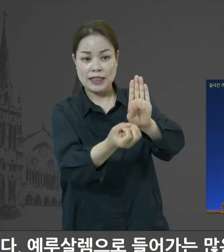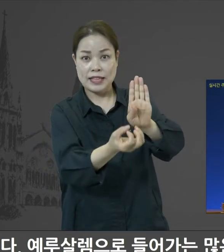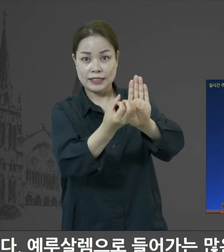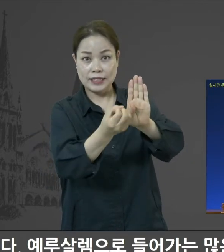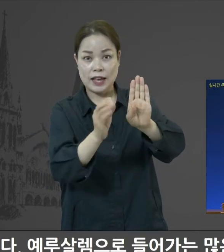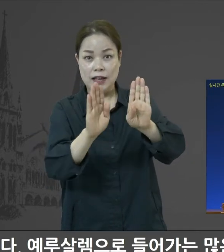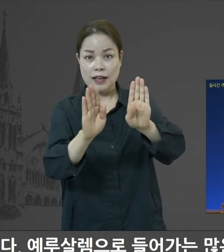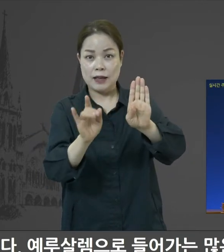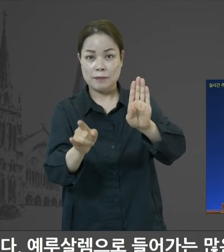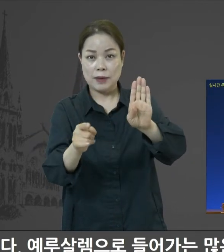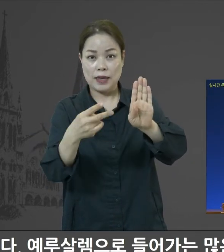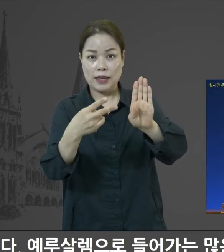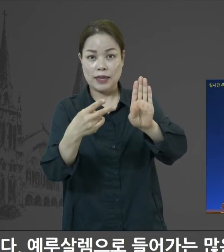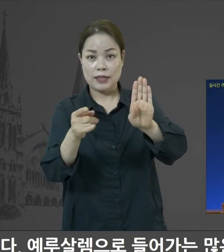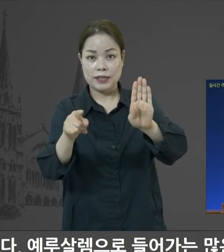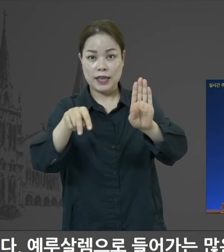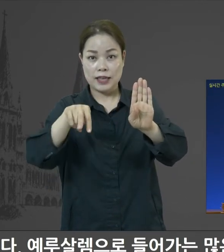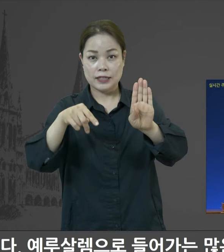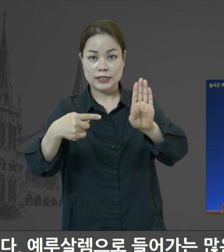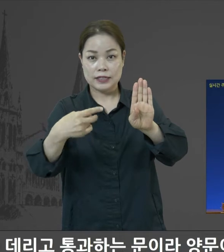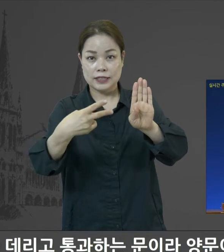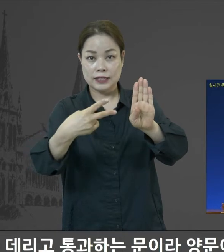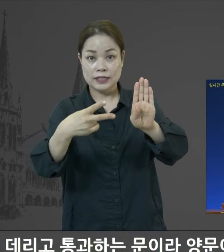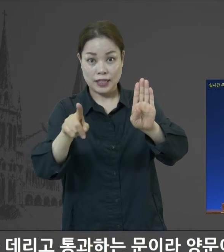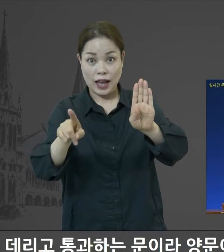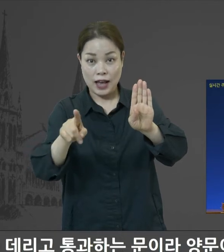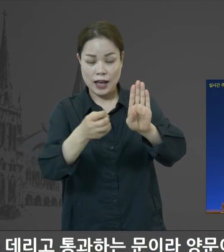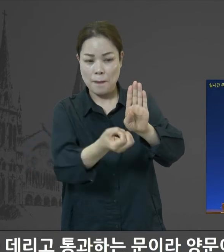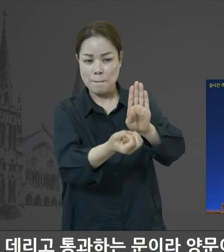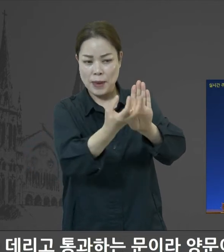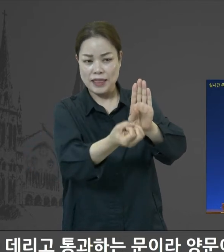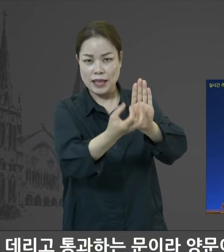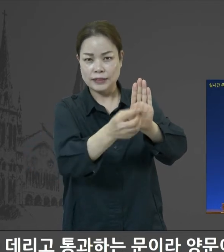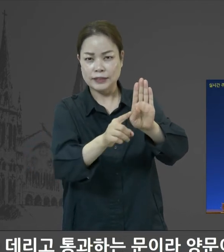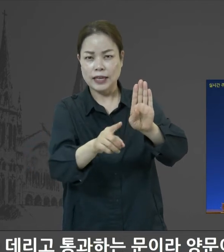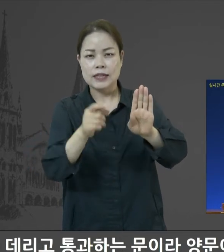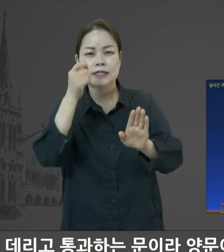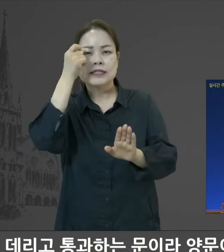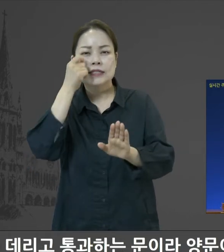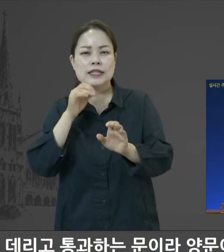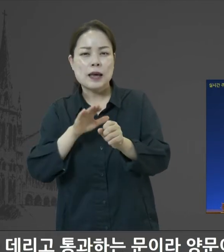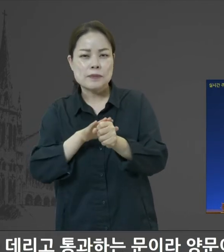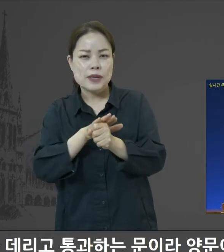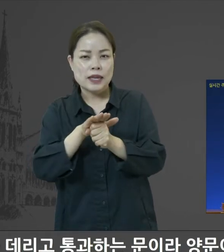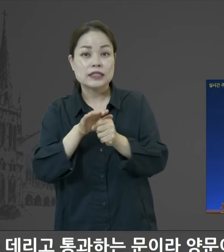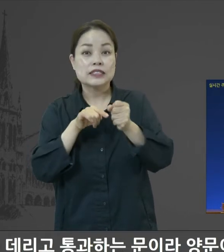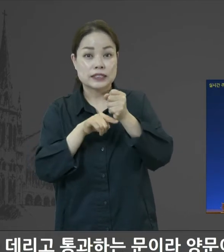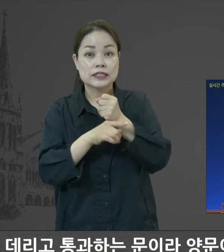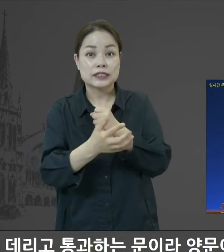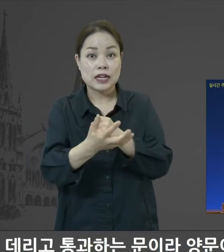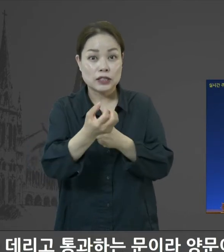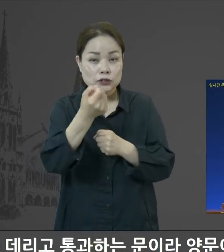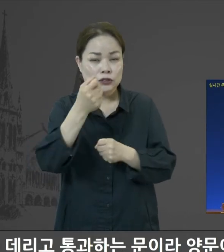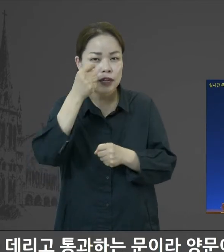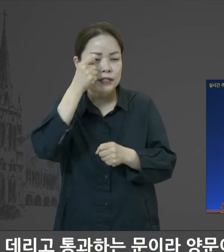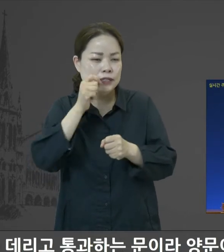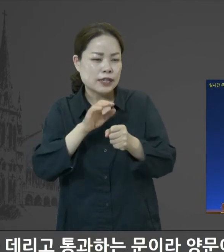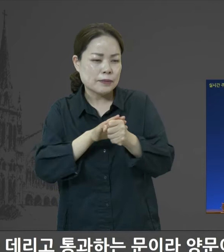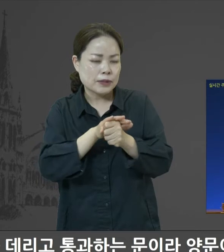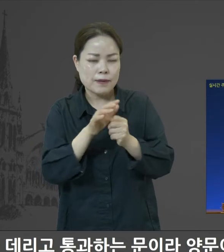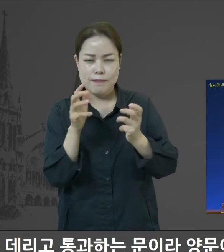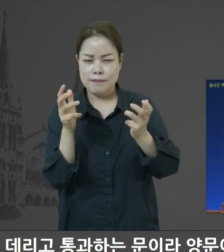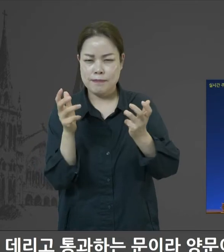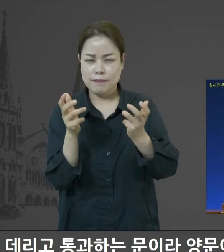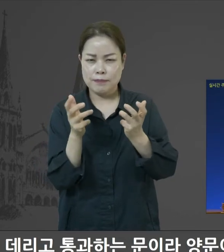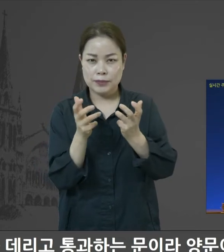있었습니다. 베데스다의 뜻은 우리가 잘 아는 바와 같이 자비의 집입니다. 즉 자비가 넘치는